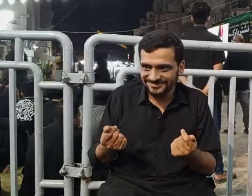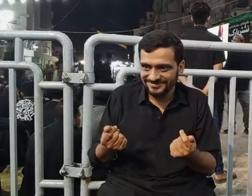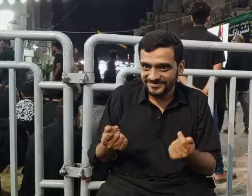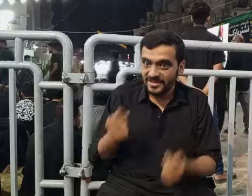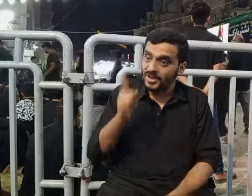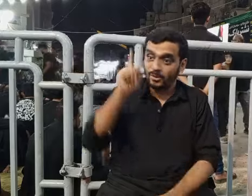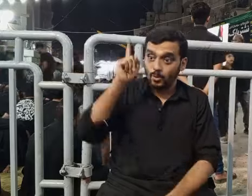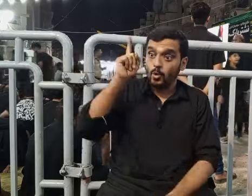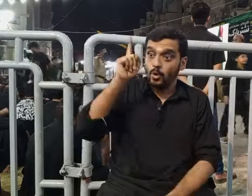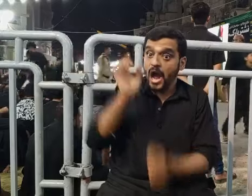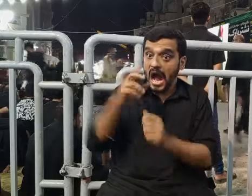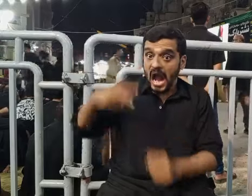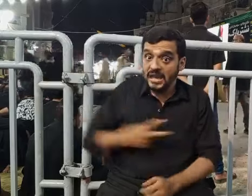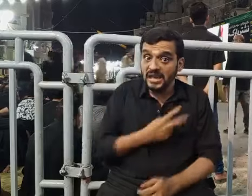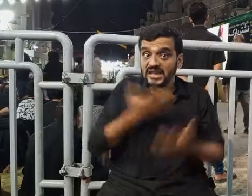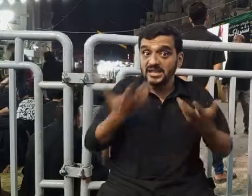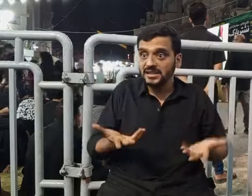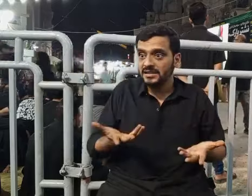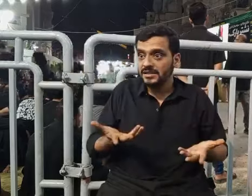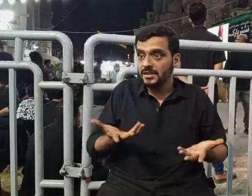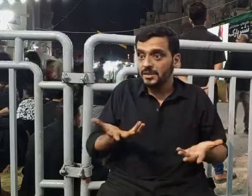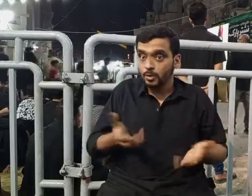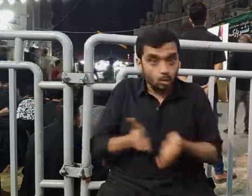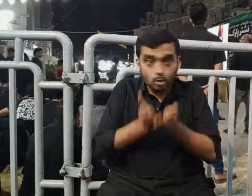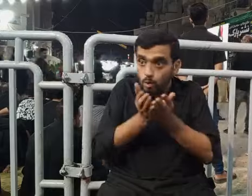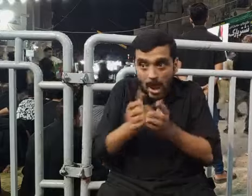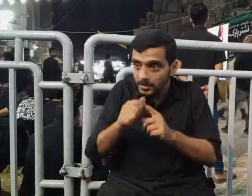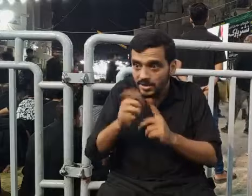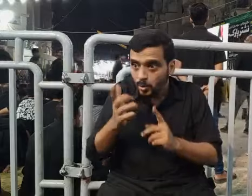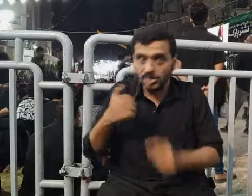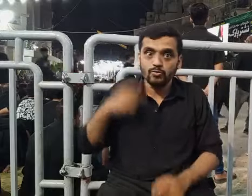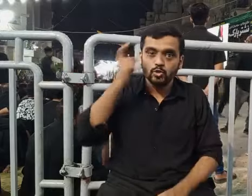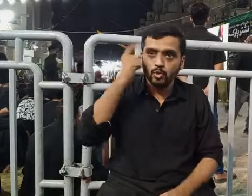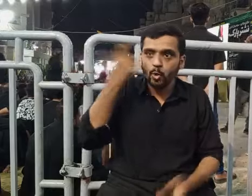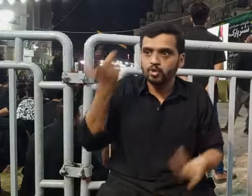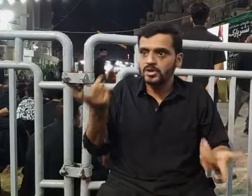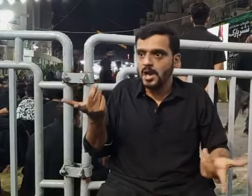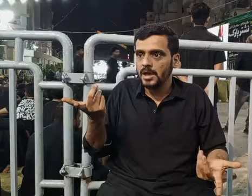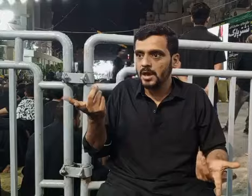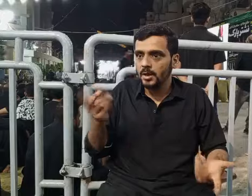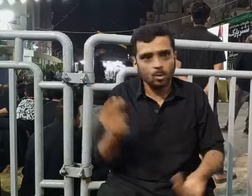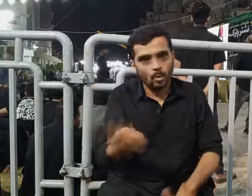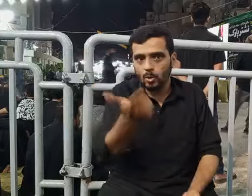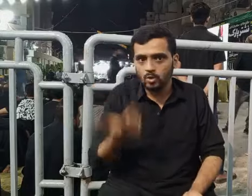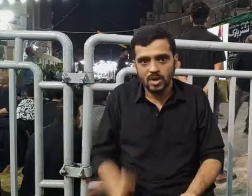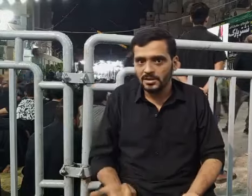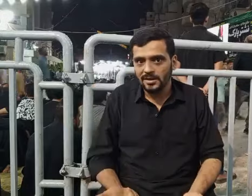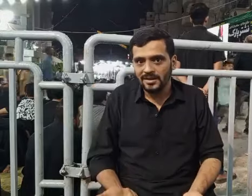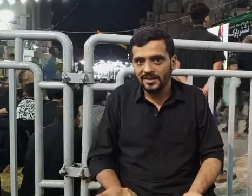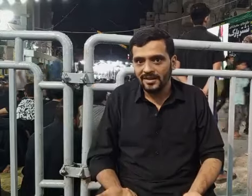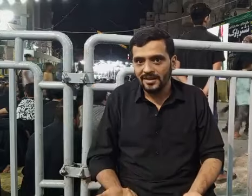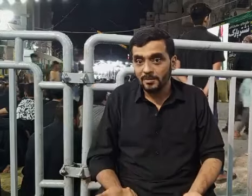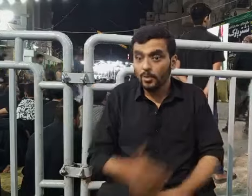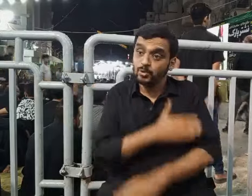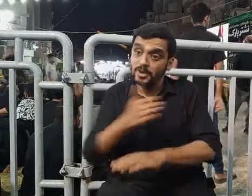سردار اہل خلد ہے عالی مقام ہے فقط یہ خود نہیں سردار اہل خلد ہے عالی مقام